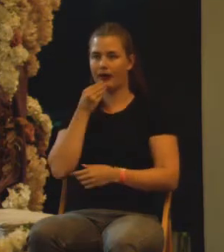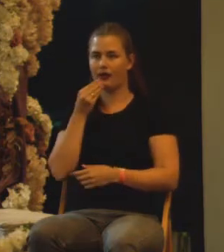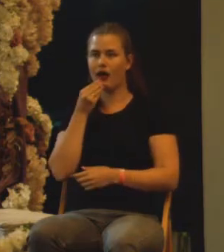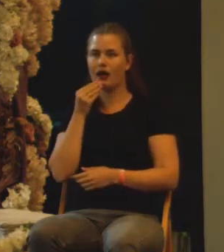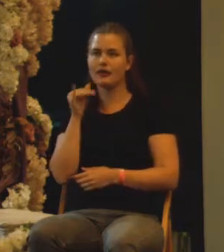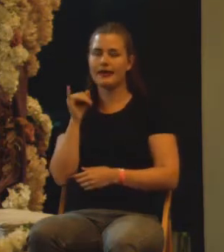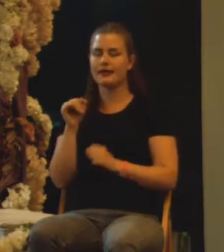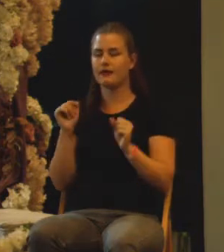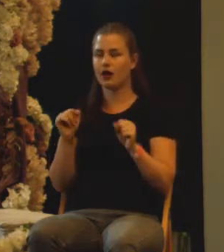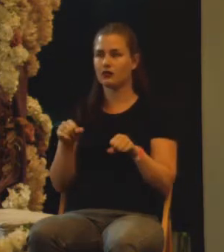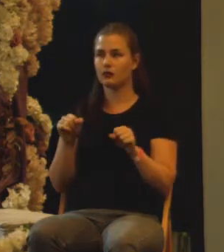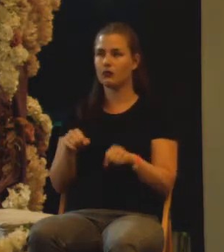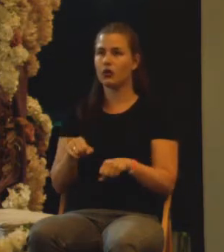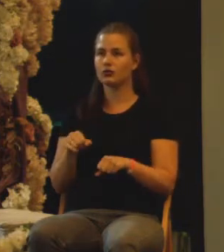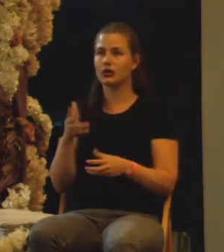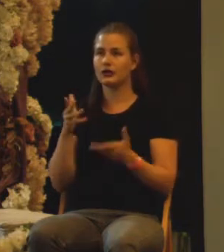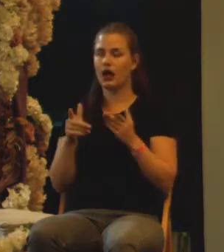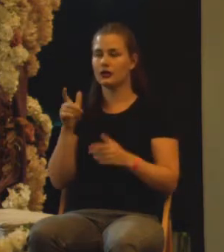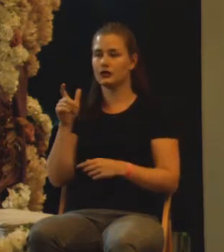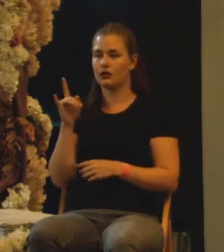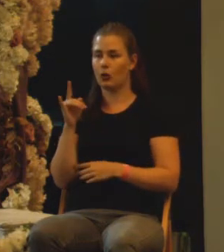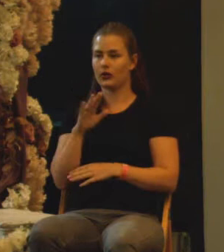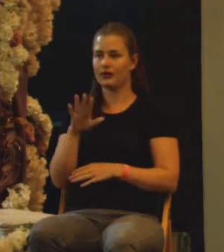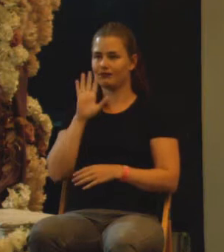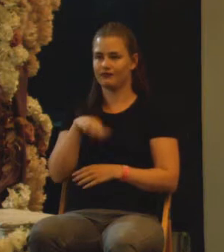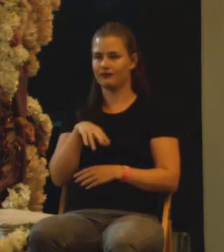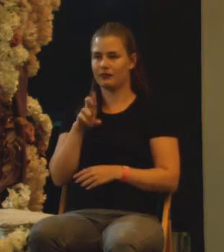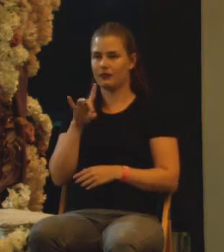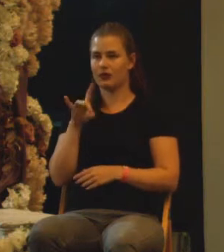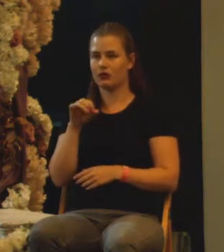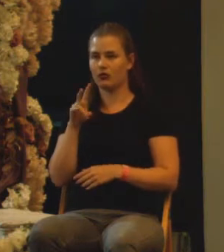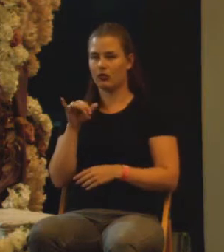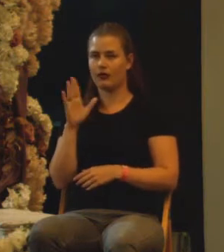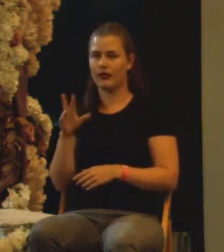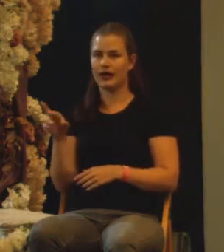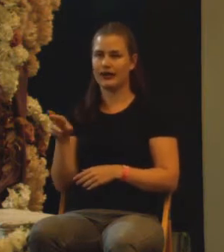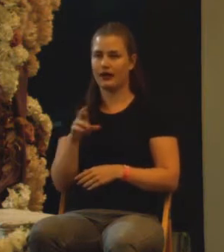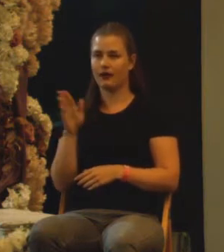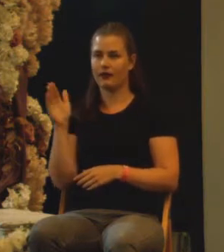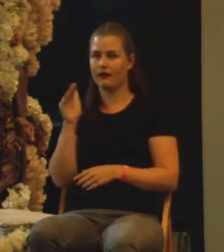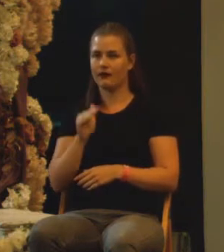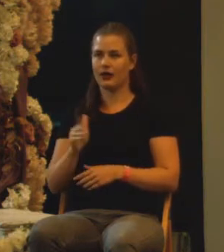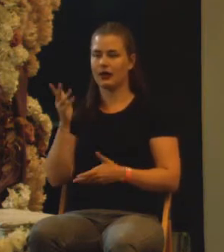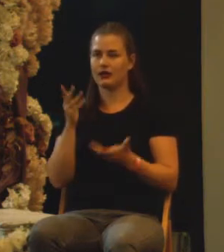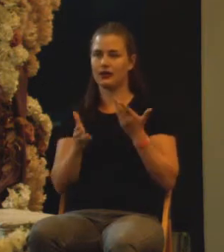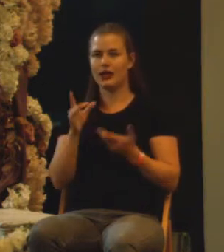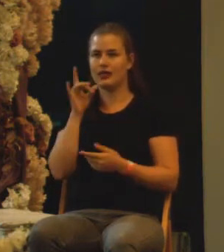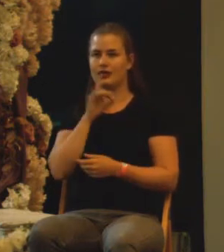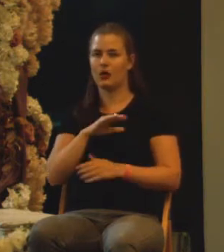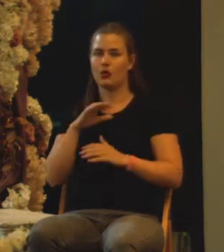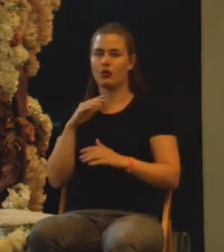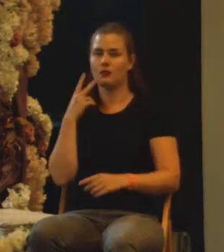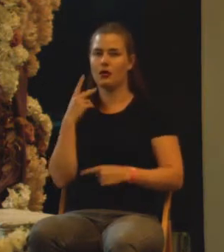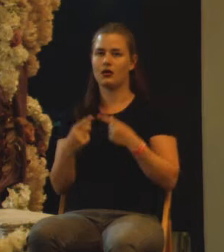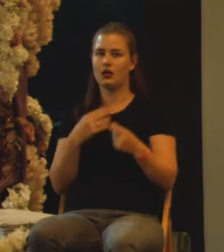питание. И, возможно, если ребенок не любил брокколи, ну, типа, в январе, в феврале, если вы не будете